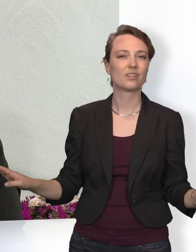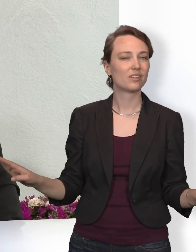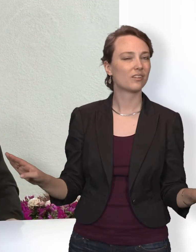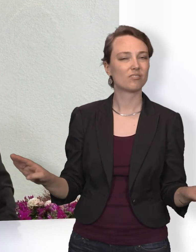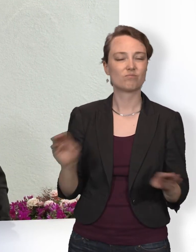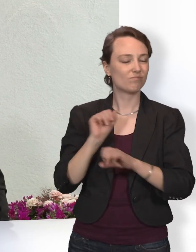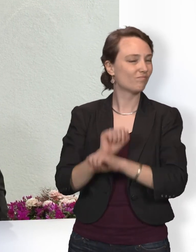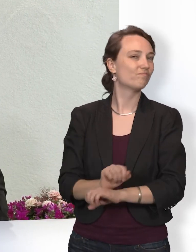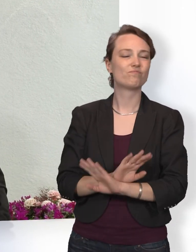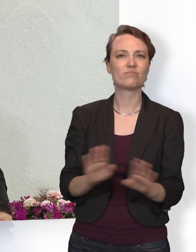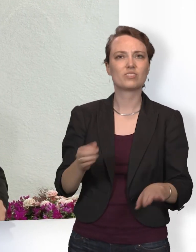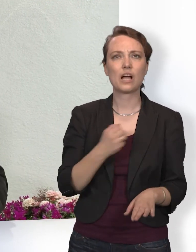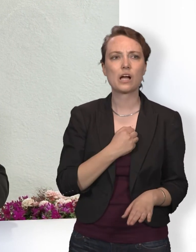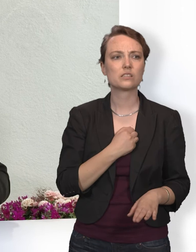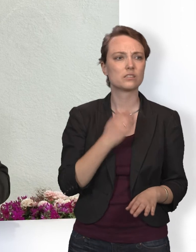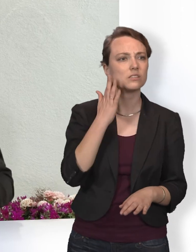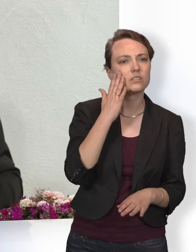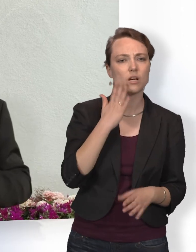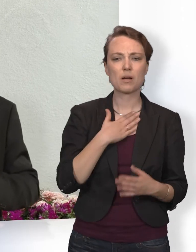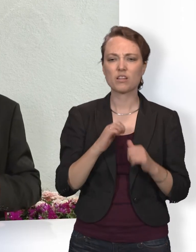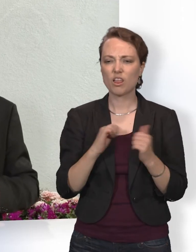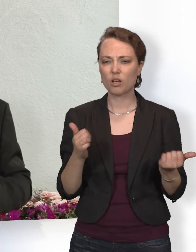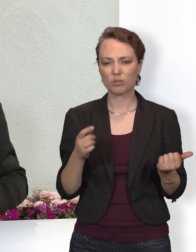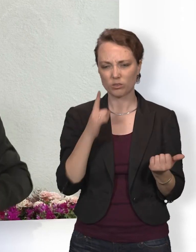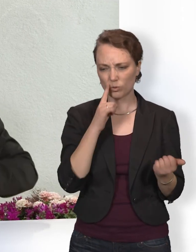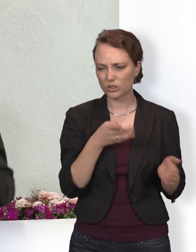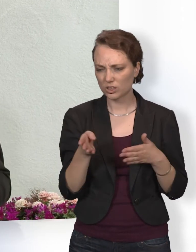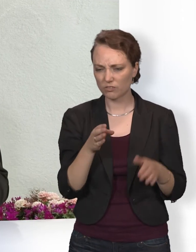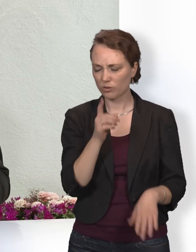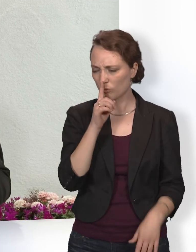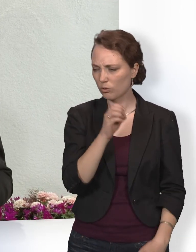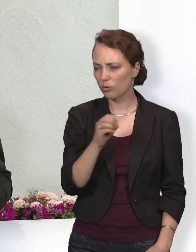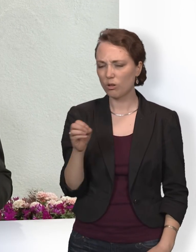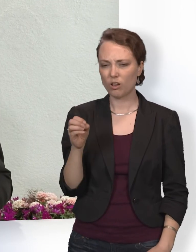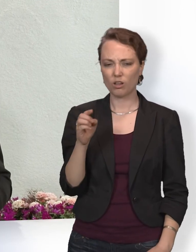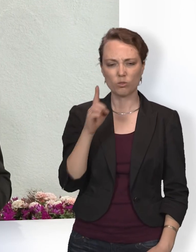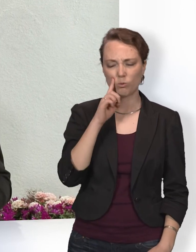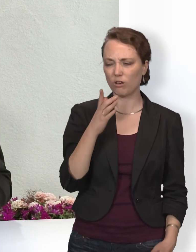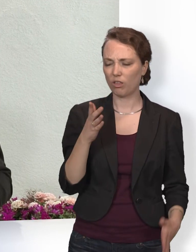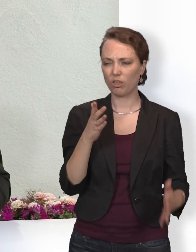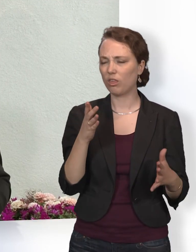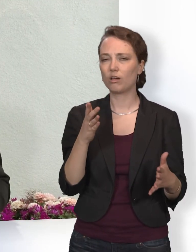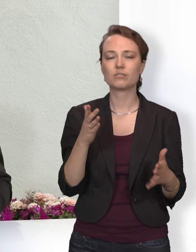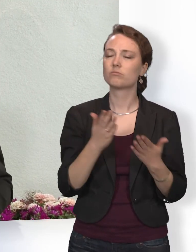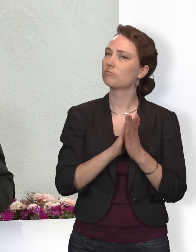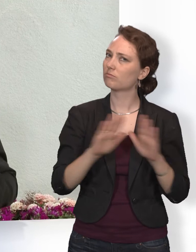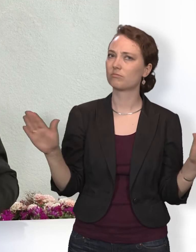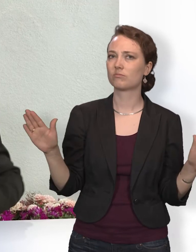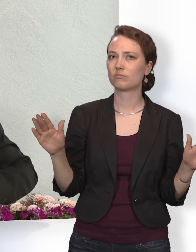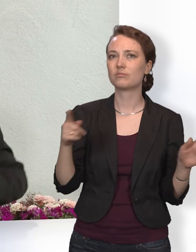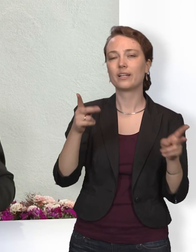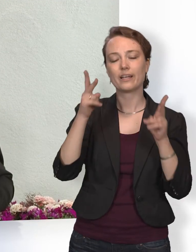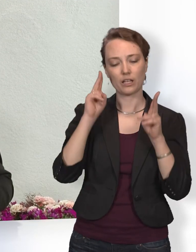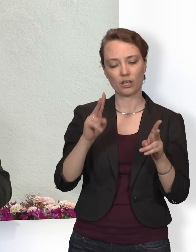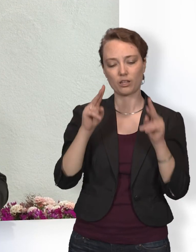Angst, dass in meinem Leben nur Nullen seien, dass alles nur eine große Nullnummer sein. Nein, schauen Sie es